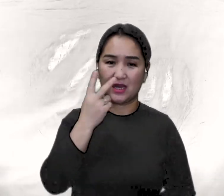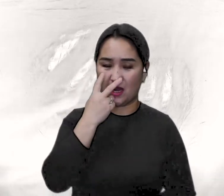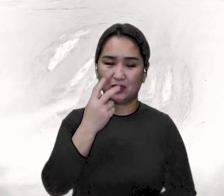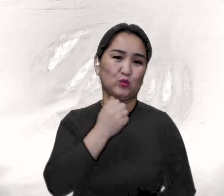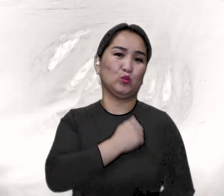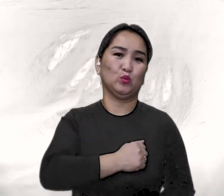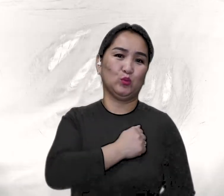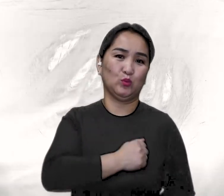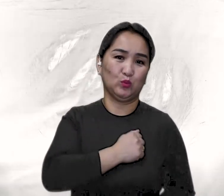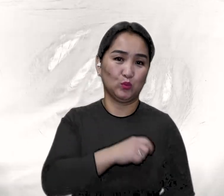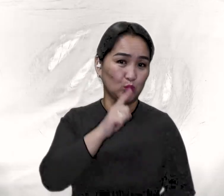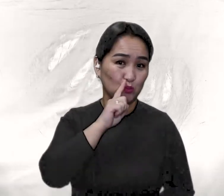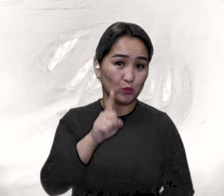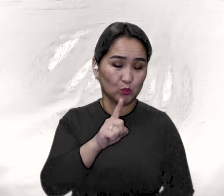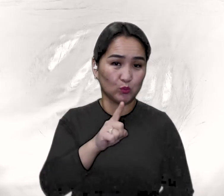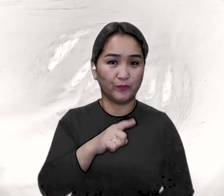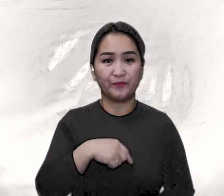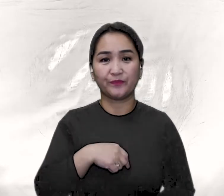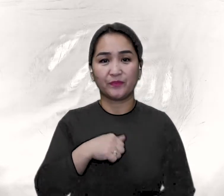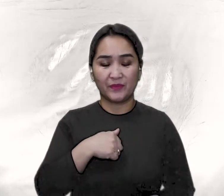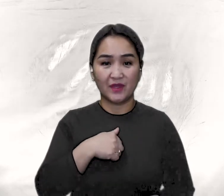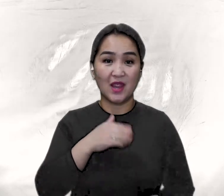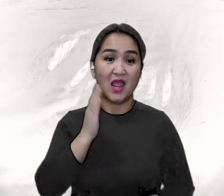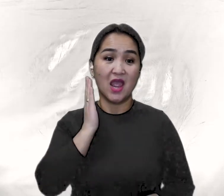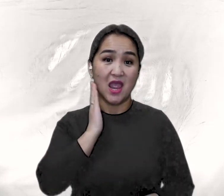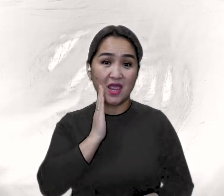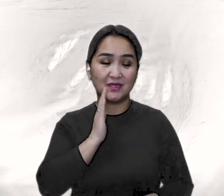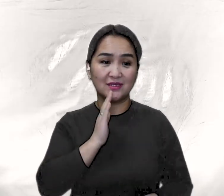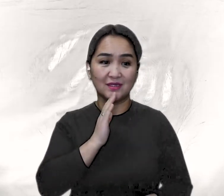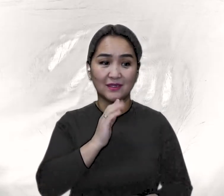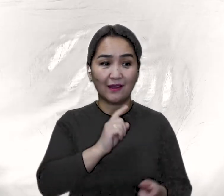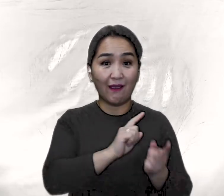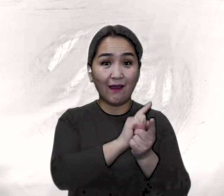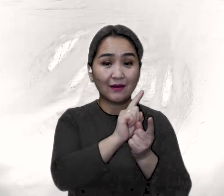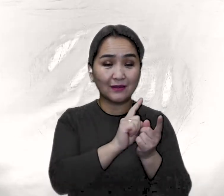дургуутсан. Ингээд ер нь бол ээж тэр харилцаа тэр намайг эсэргүүцдэг байсан үед бол амар хүндий байсан.